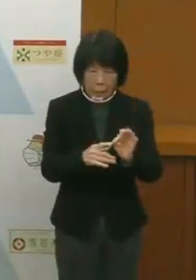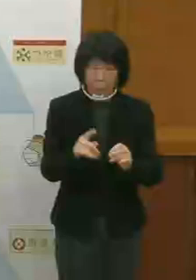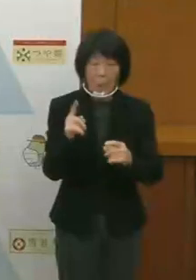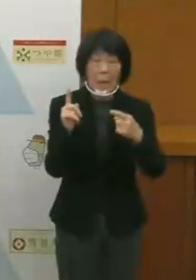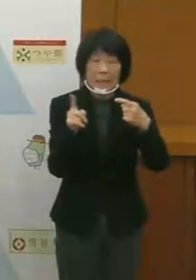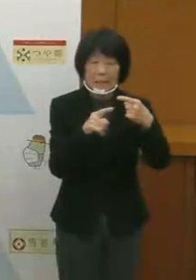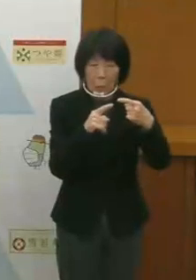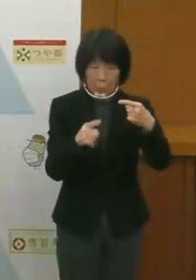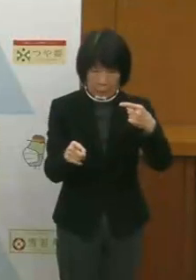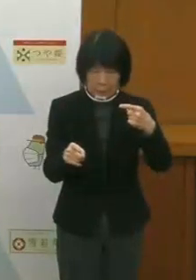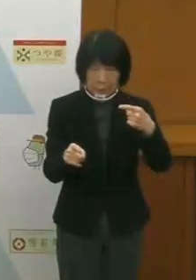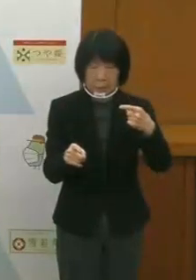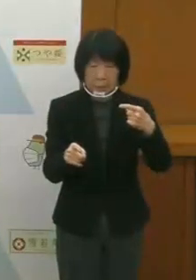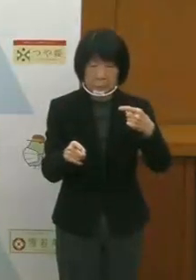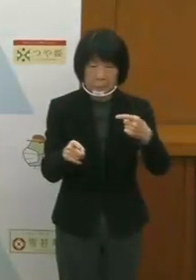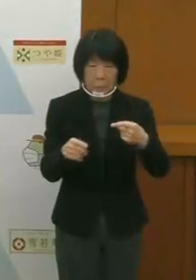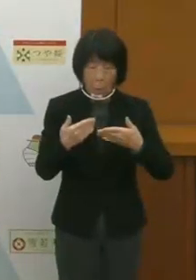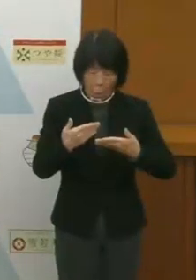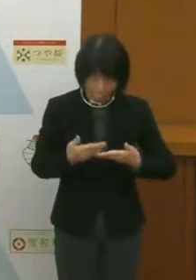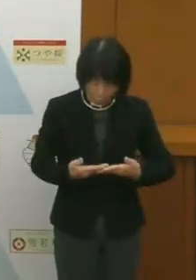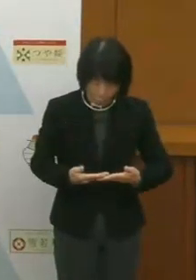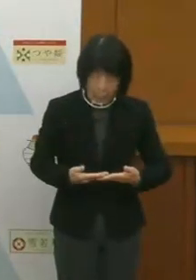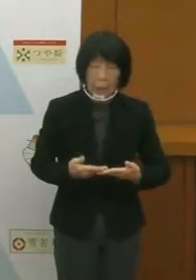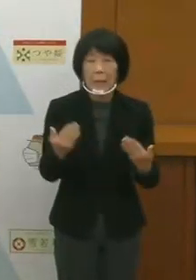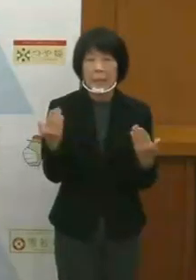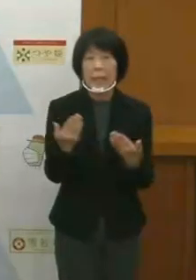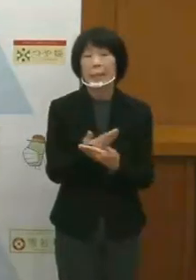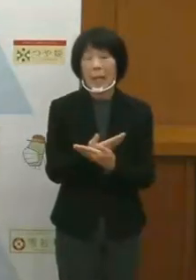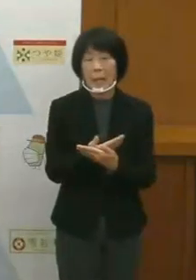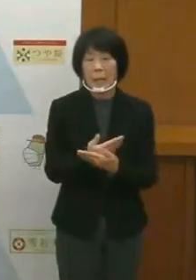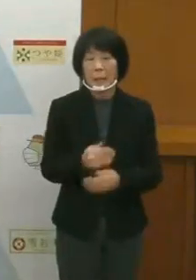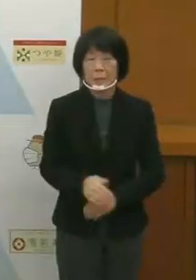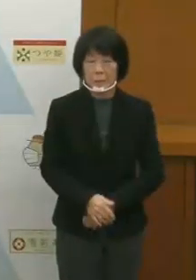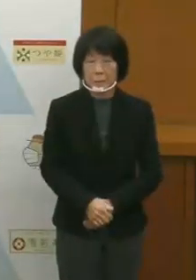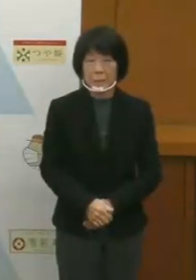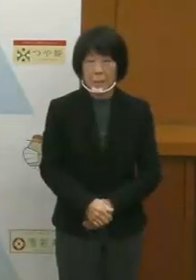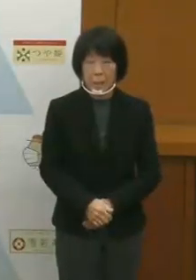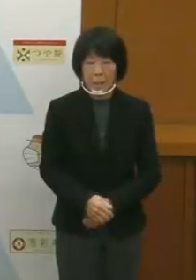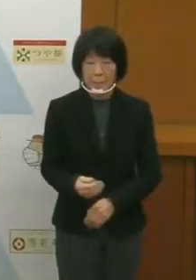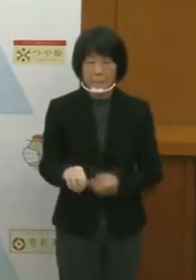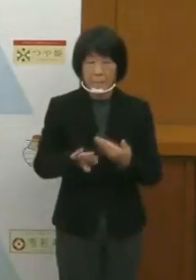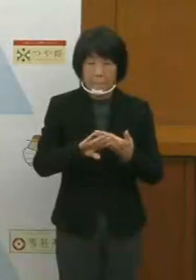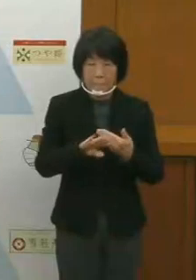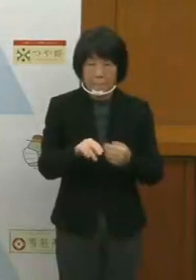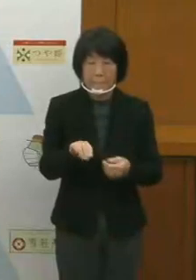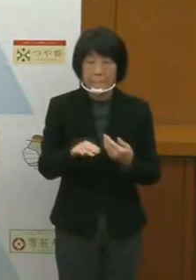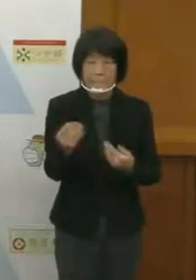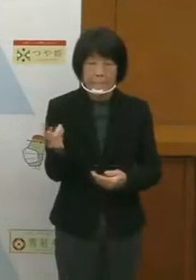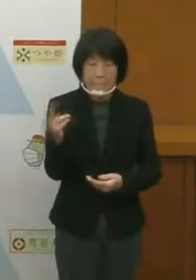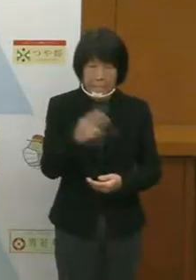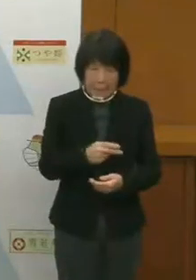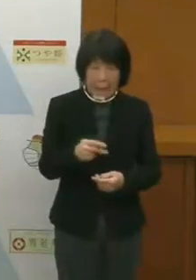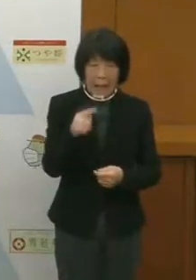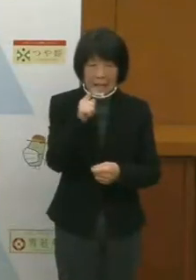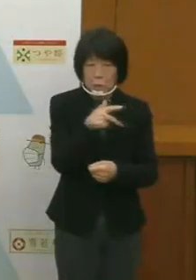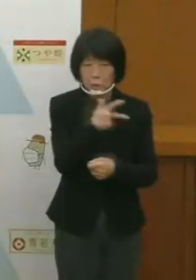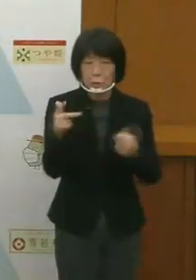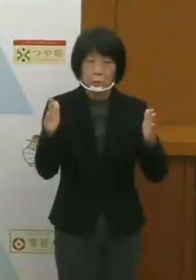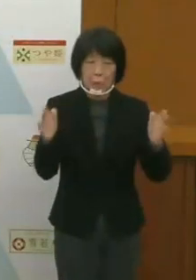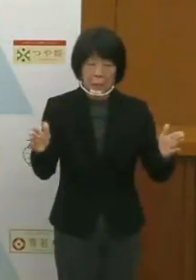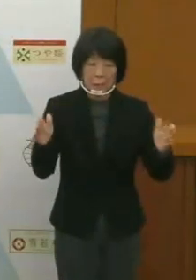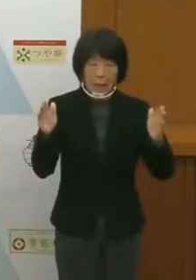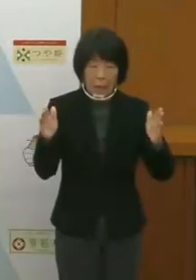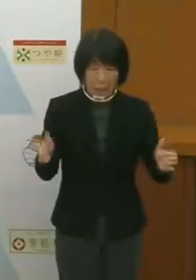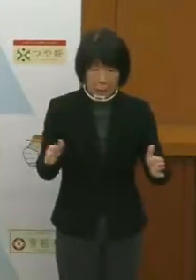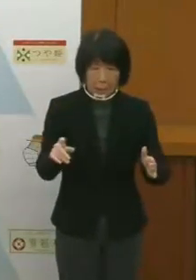名、なりました。重症になりました。それから1週間あたりの新規感染者数